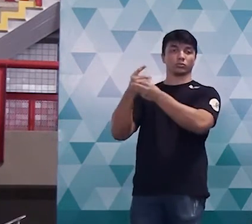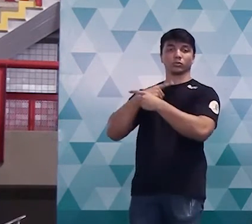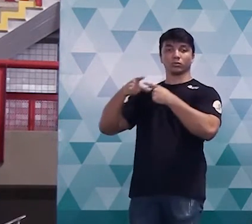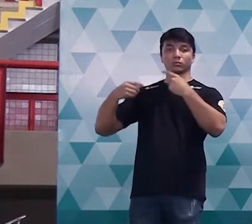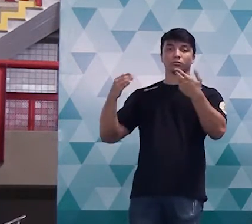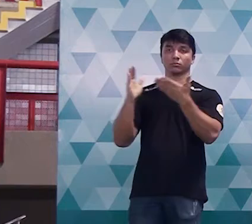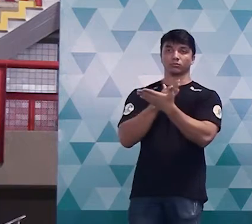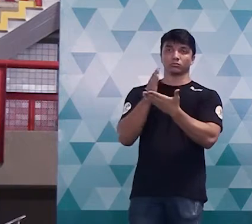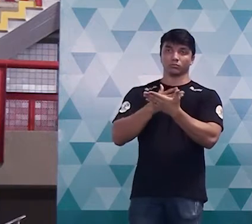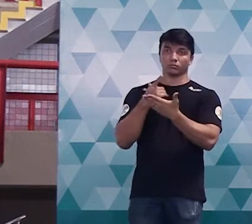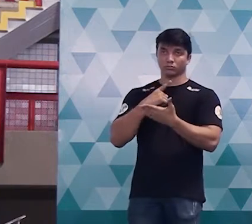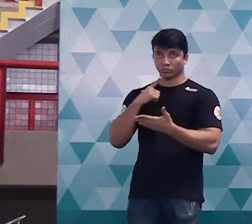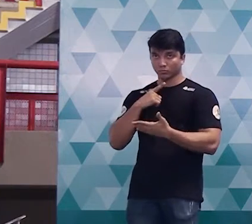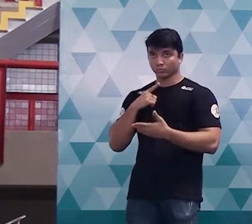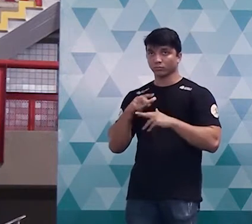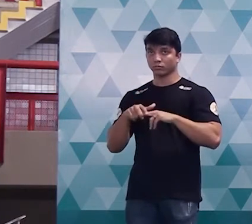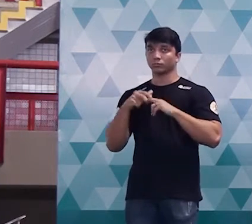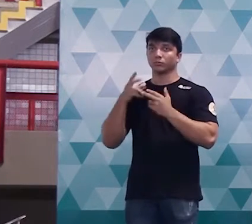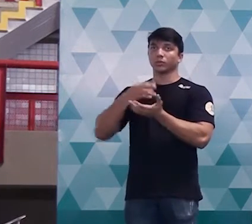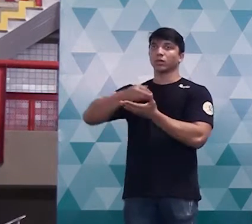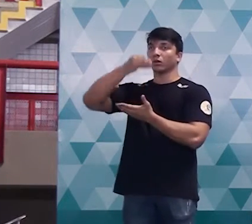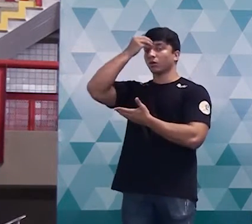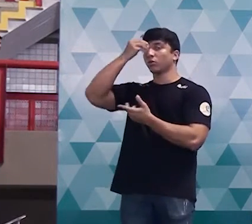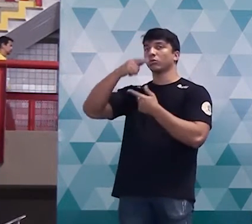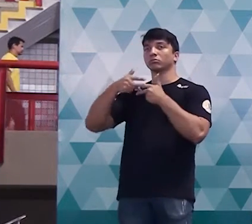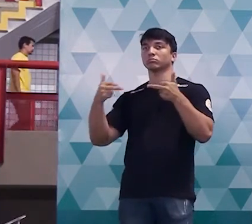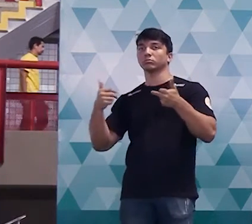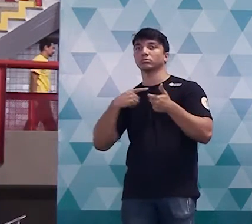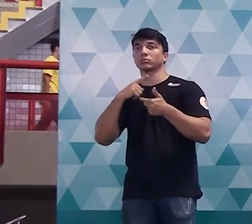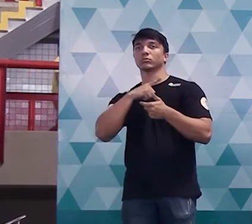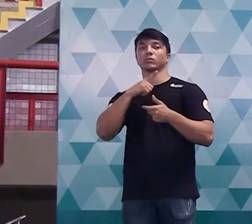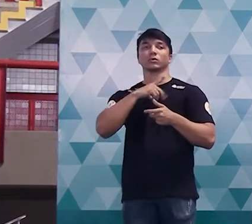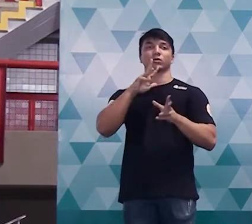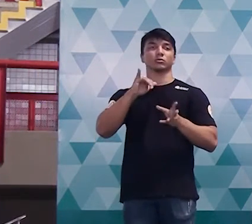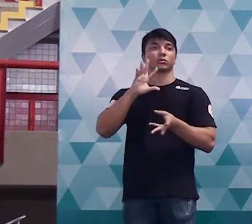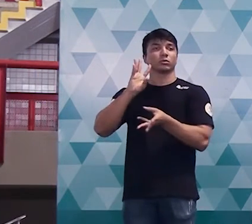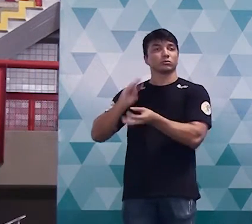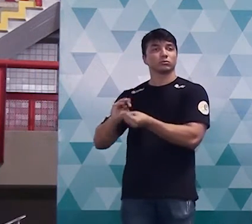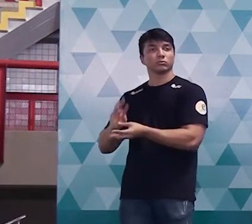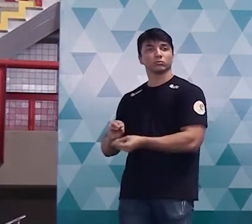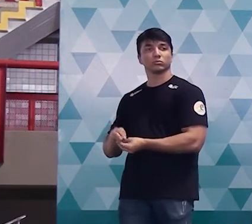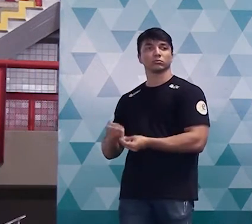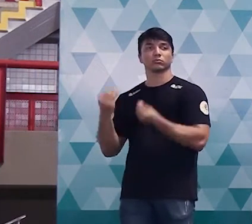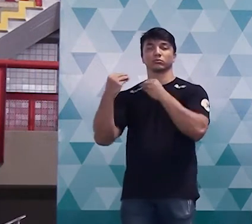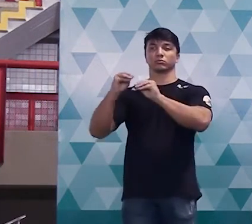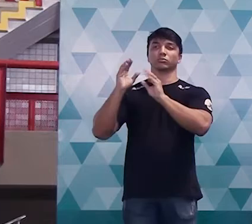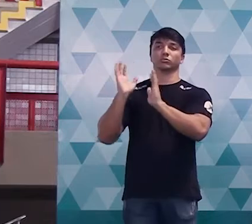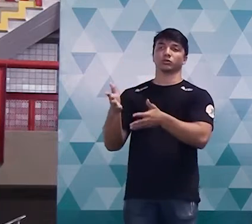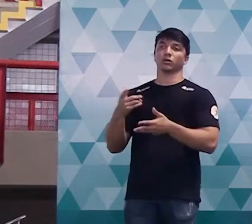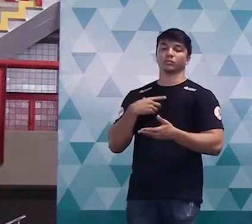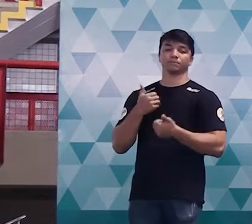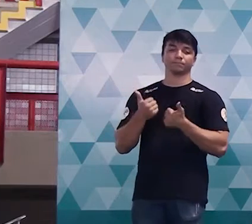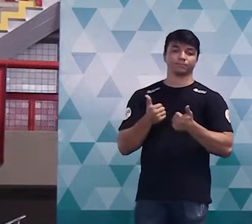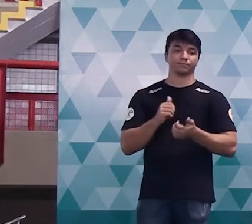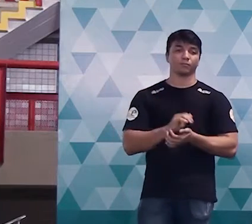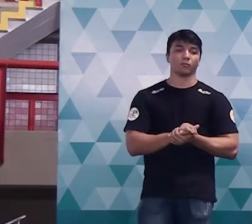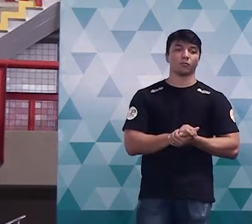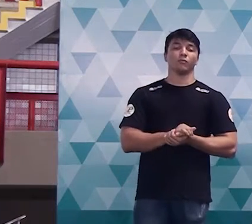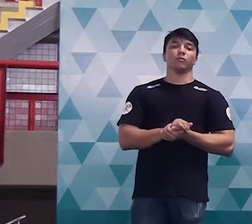apostila de vocês. Então, toda a parte teórica tem uma teoria resumida aí na apostila, tá? Que eu coloquei com todo carinho,